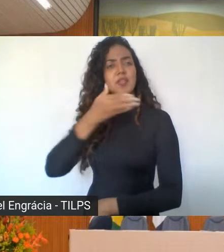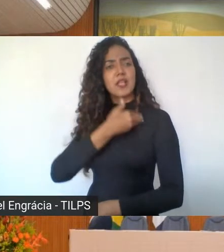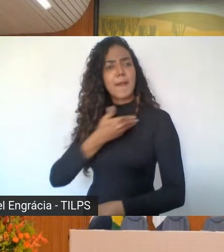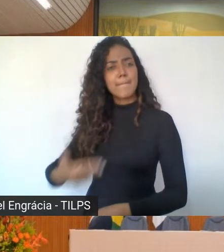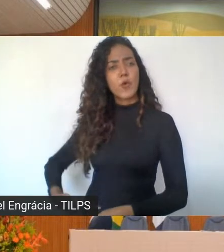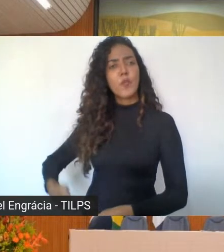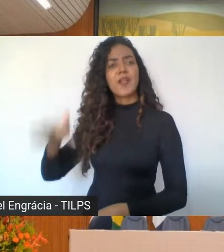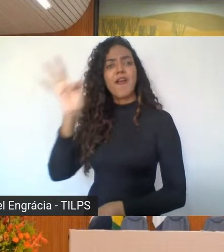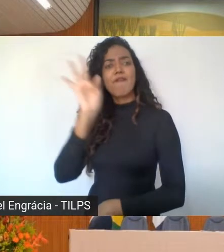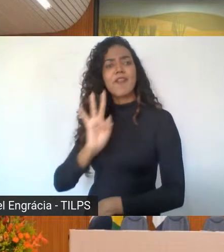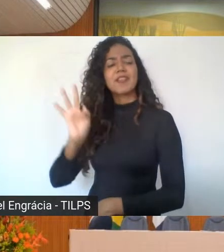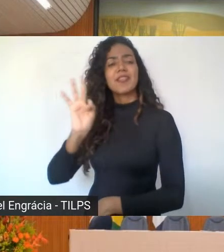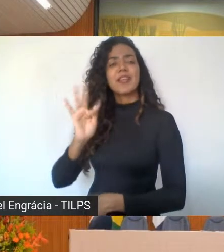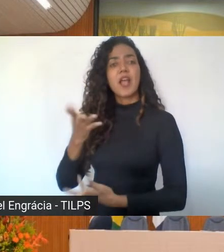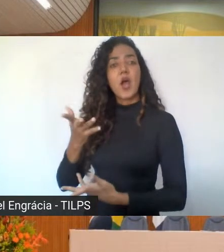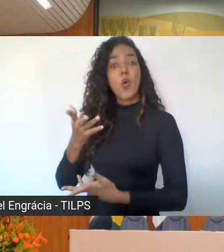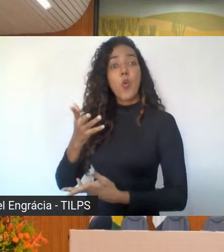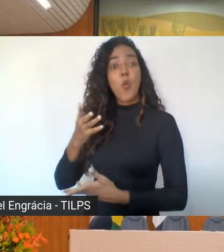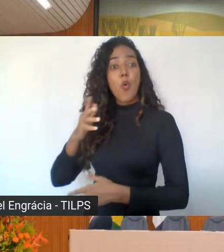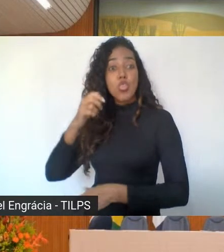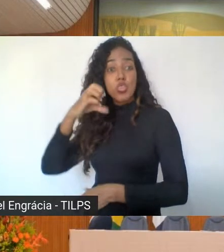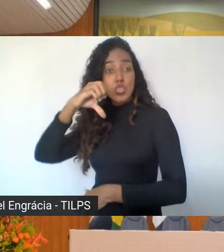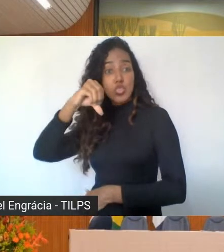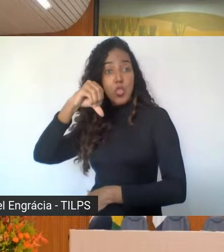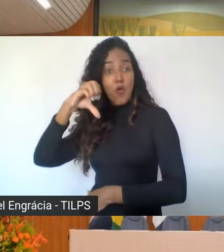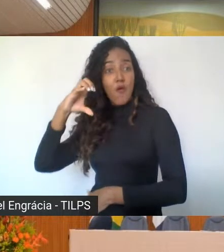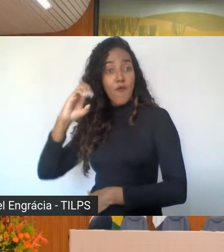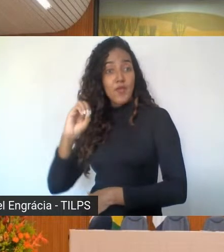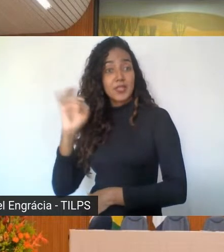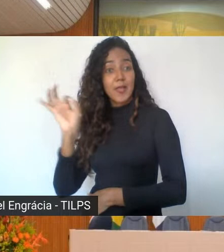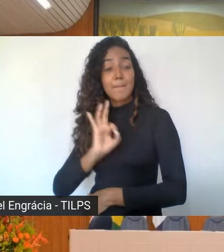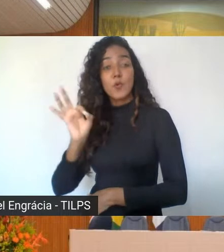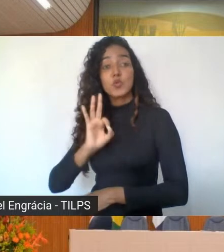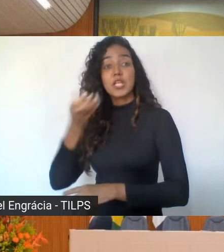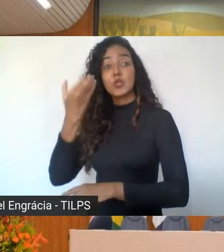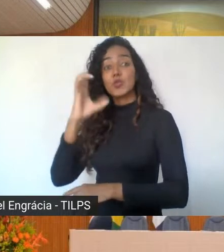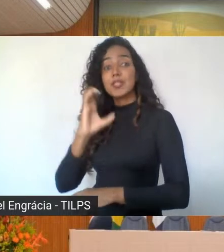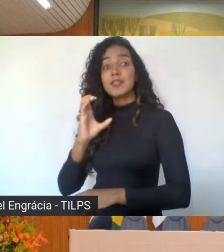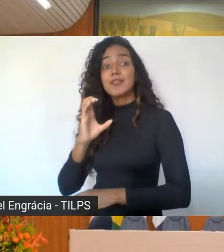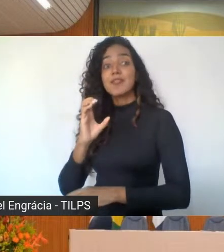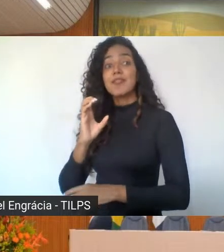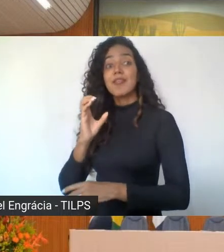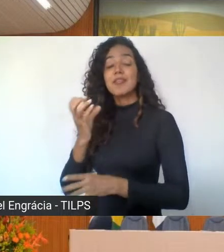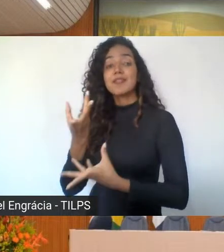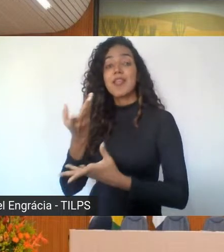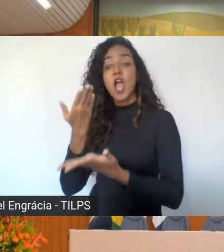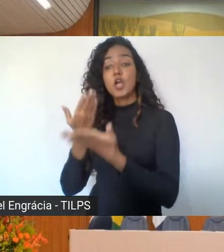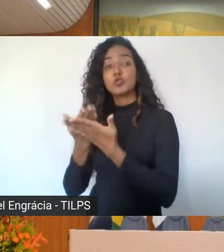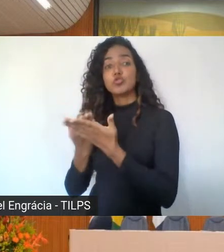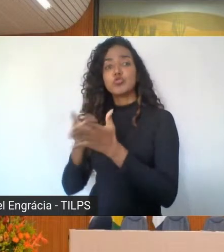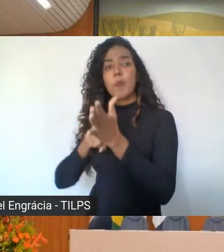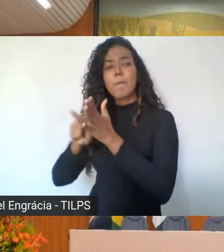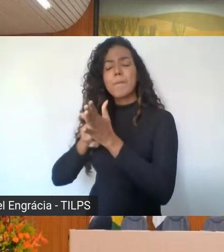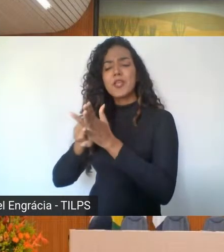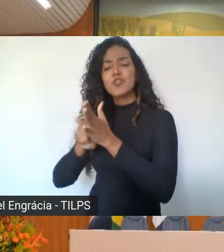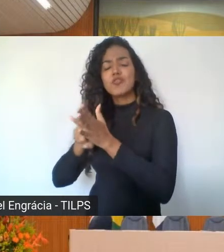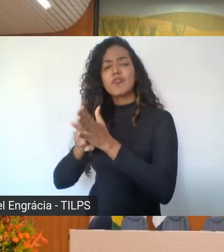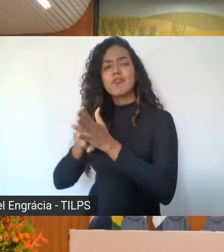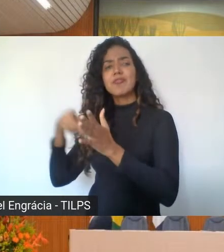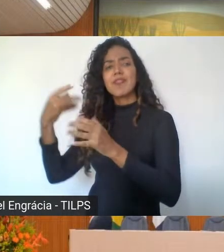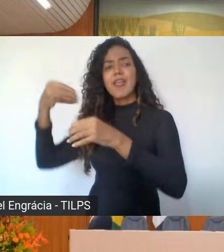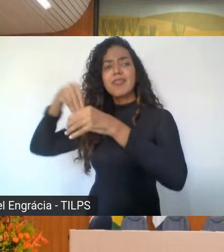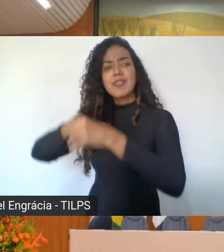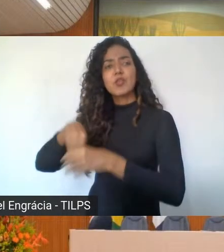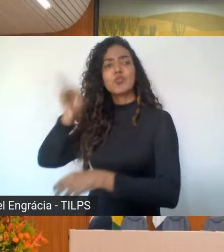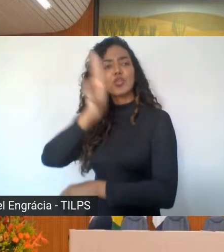de 90% da ciência produzida nesse país acontece nas universidades e institutos federais e estaduais. Que a gente possa buscar